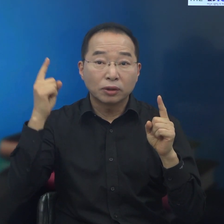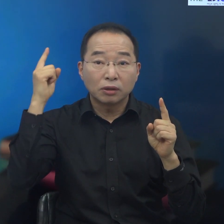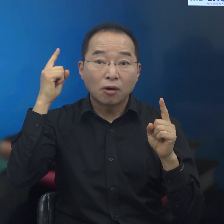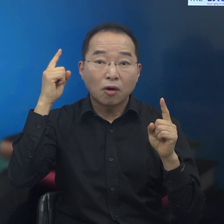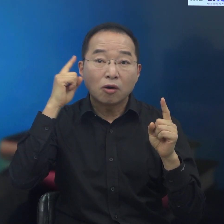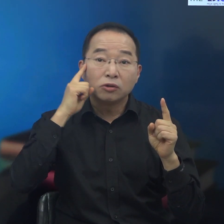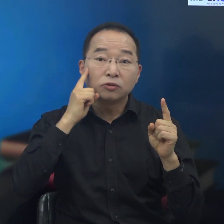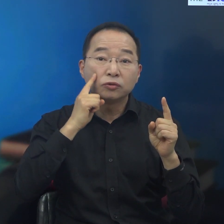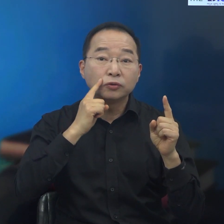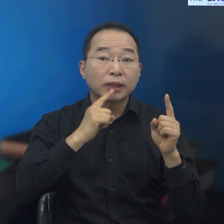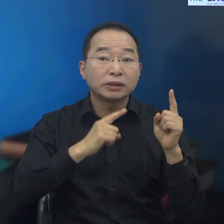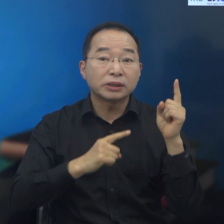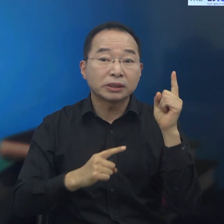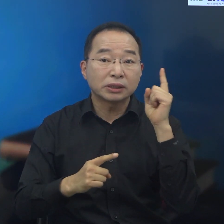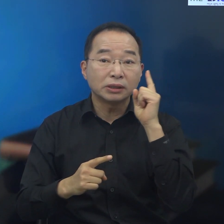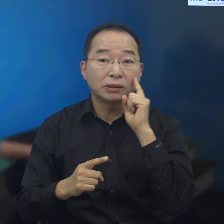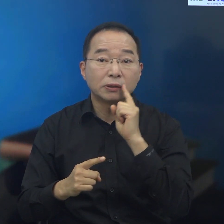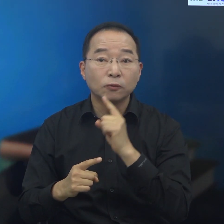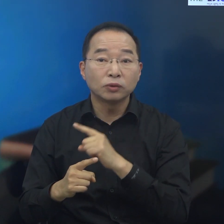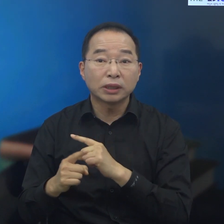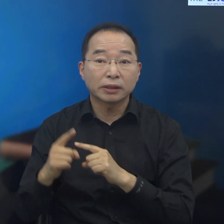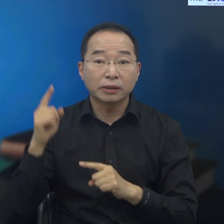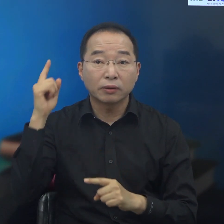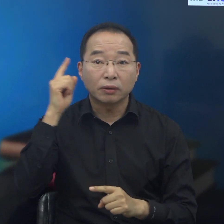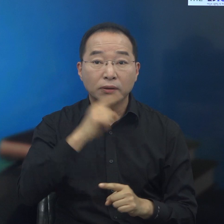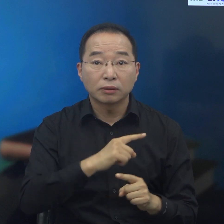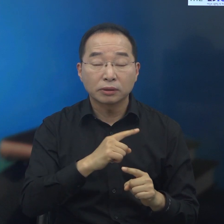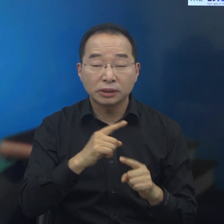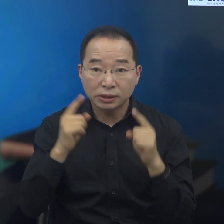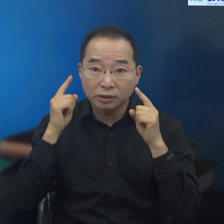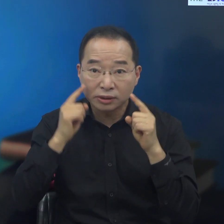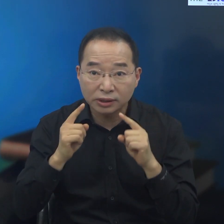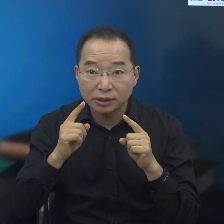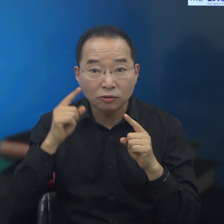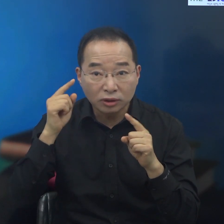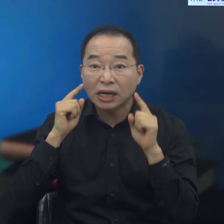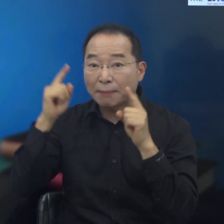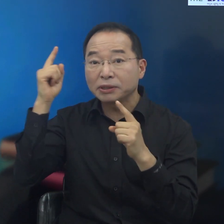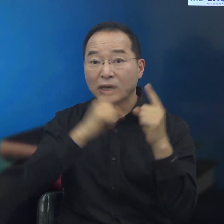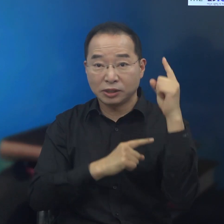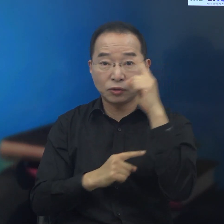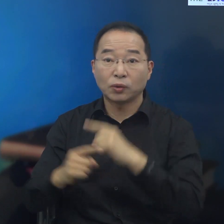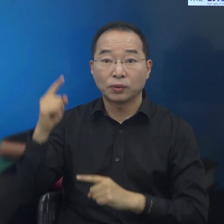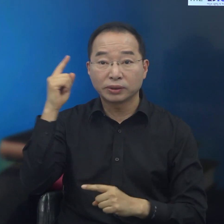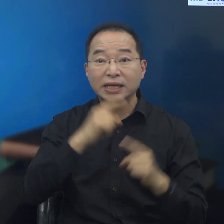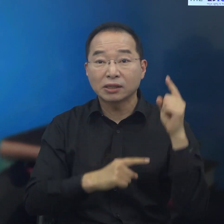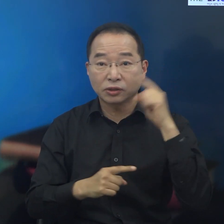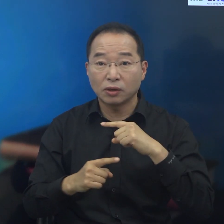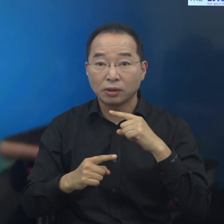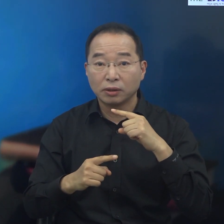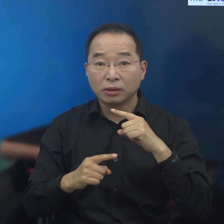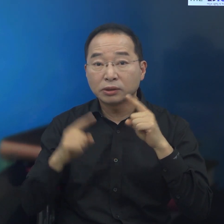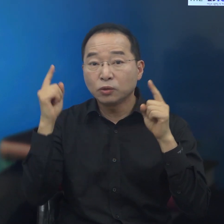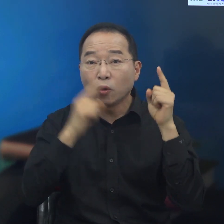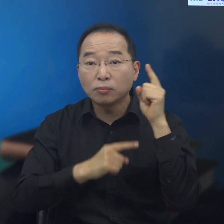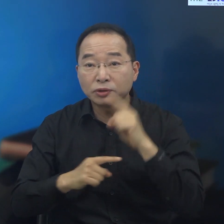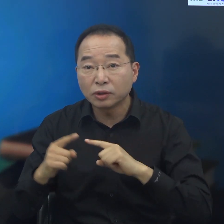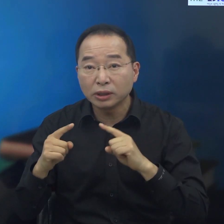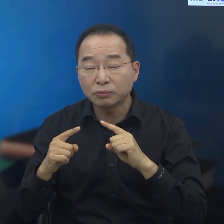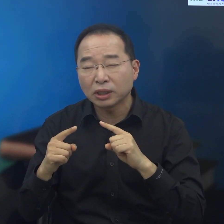양손을 얼굴에 스치는 이런 동작이에요. 그 실제로 스치지 않고 그 앞에서 하죠. 상처. 그래서 요 물건이